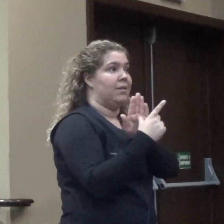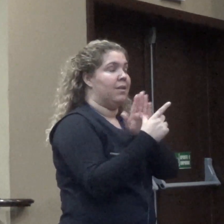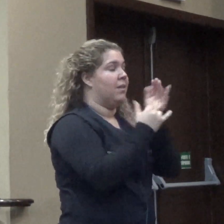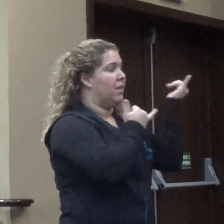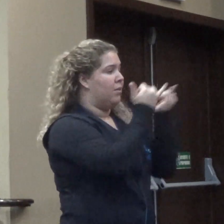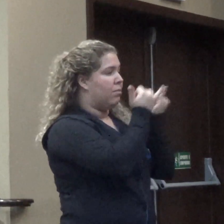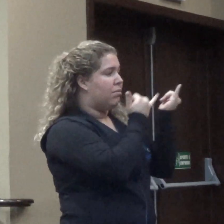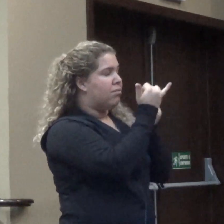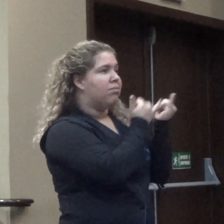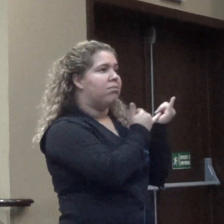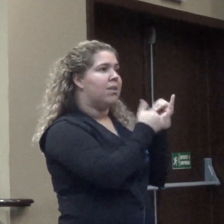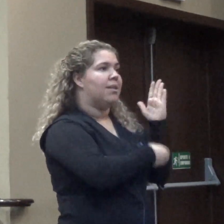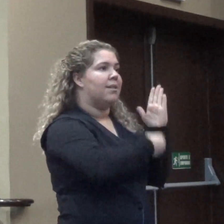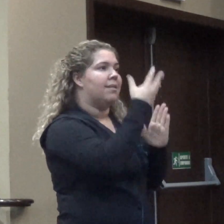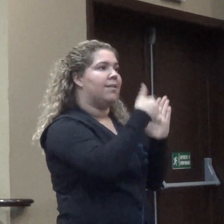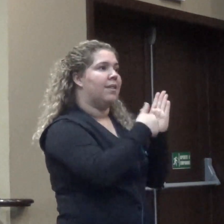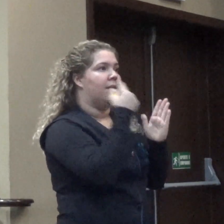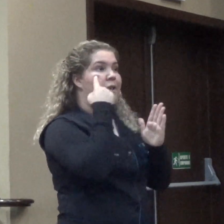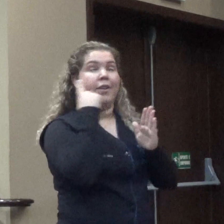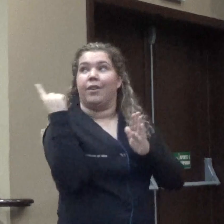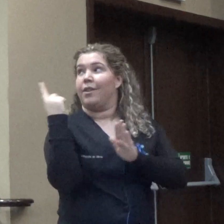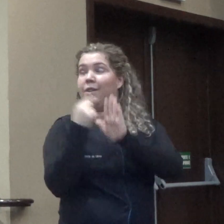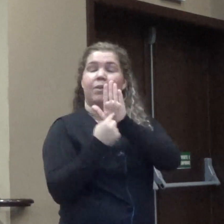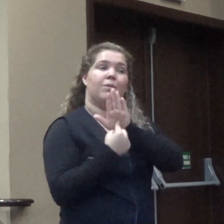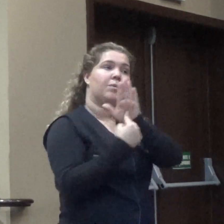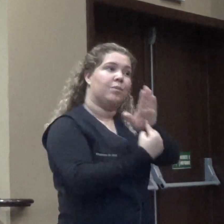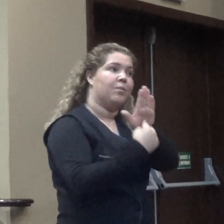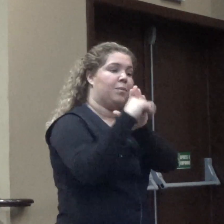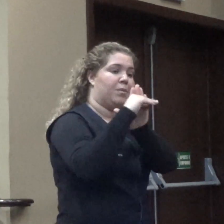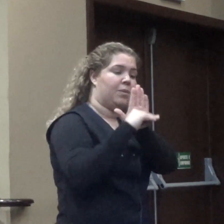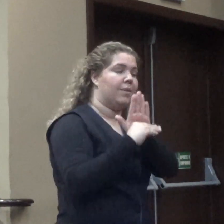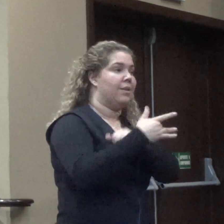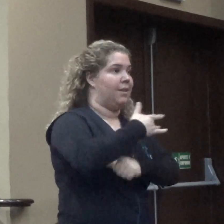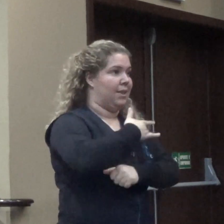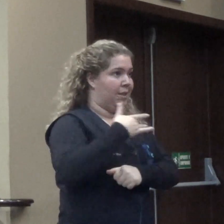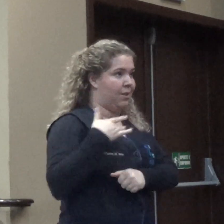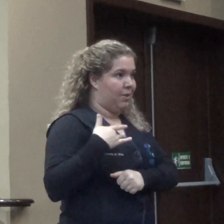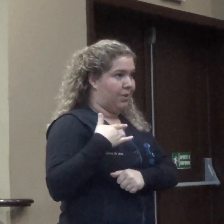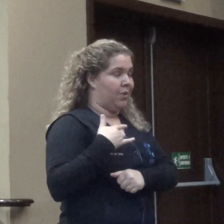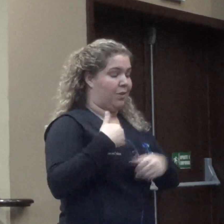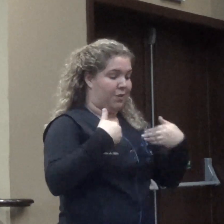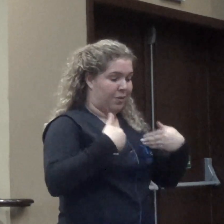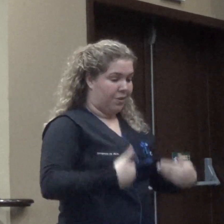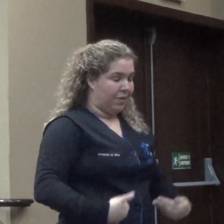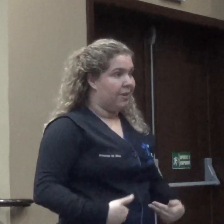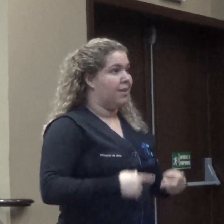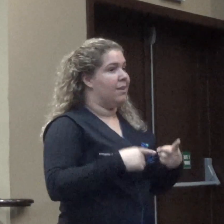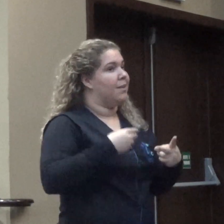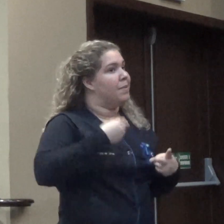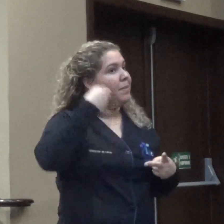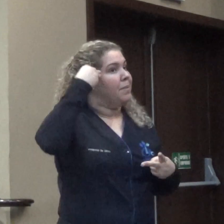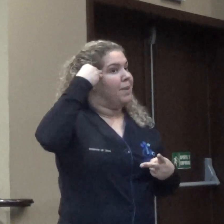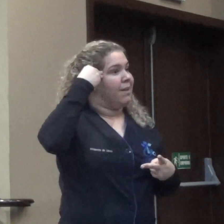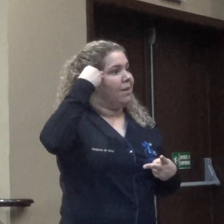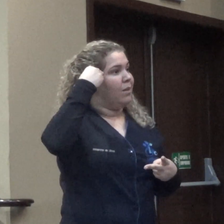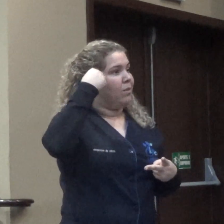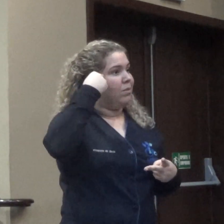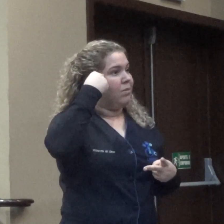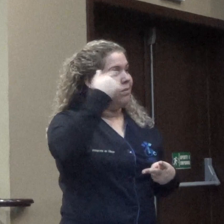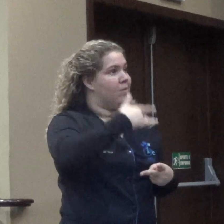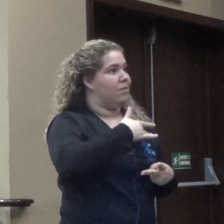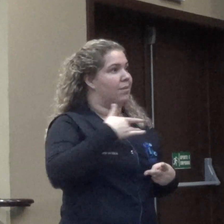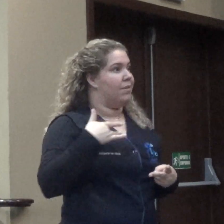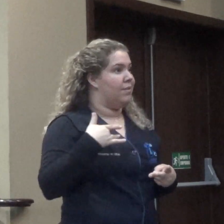informações, primeiro mostra que eles tinham saúde física, depois mostra que eles têm saúde mental e social, e finalmente mostra que eles têm